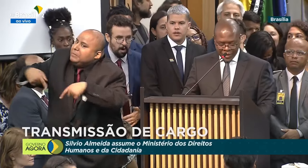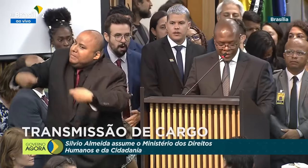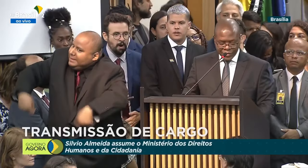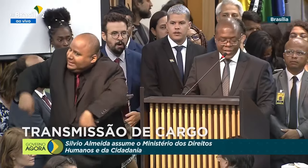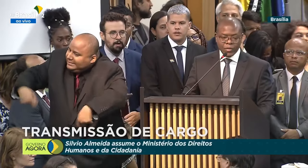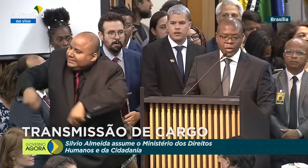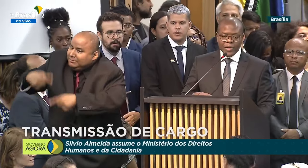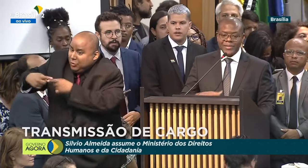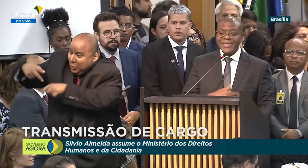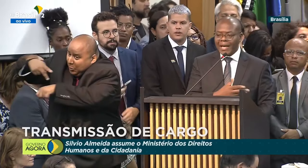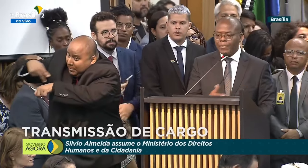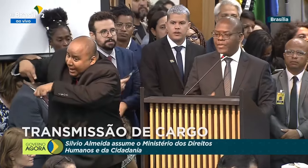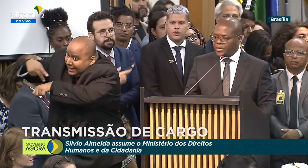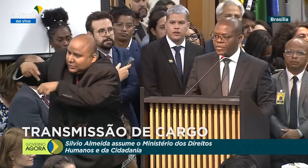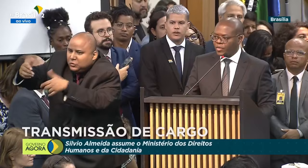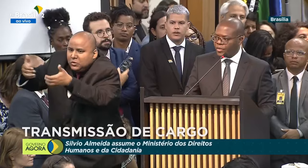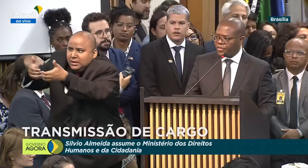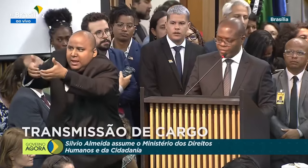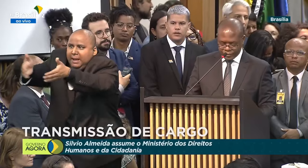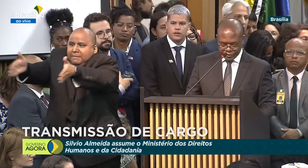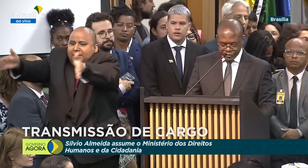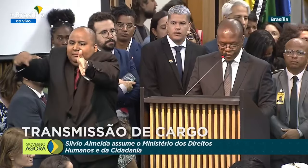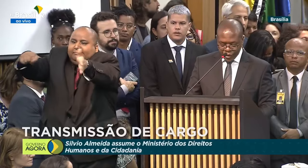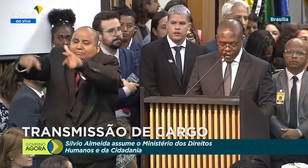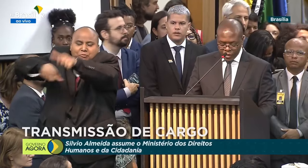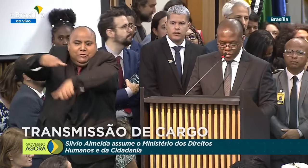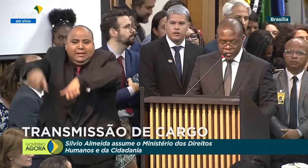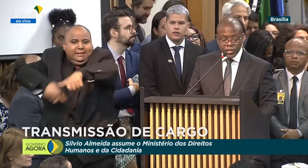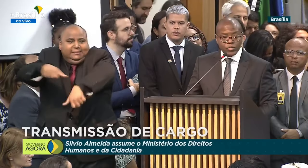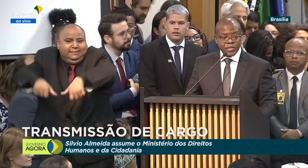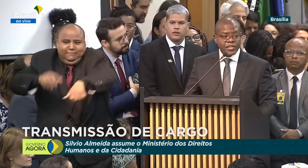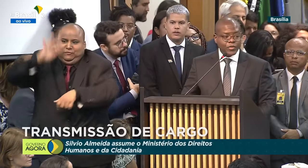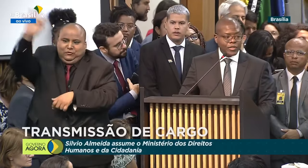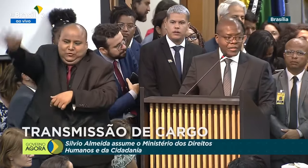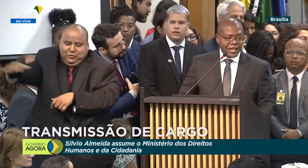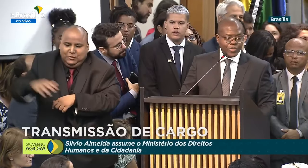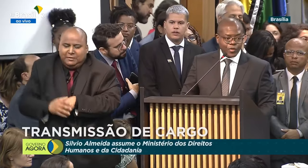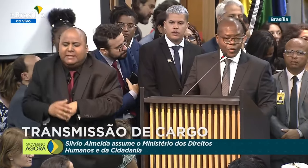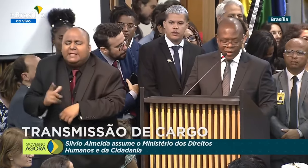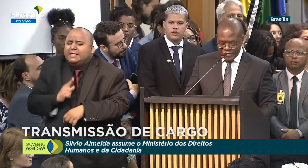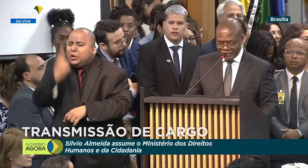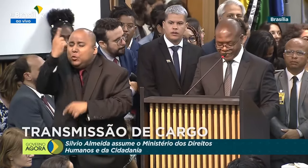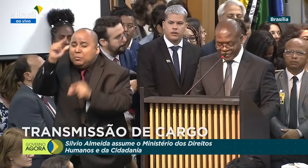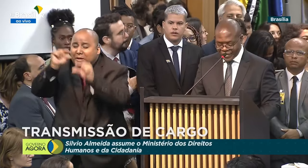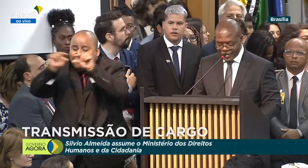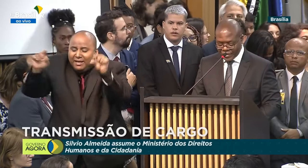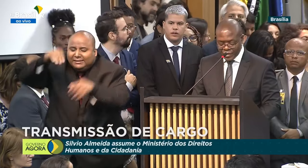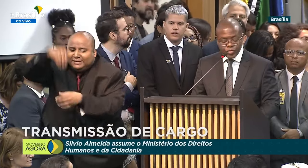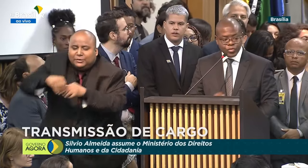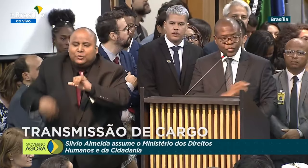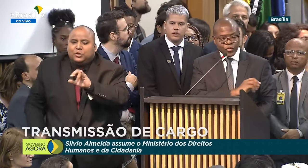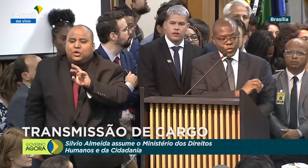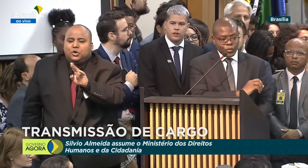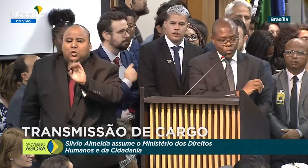etapa do país que agora se abre diante de nós diz um antigo ditado yorubá